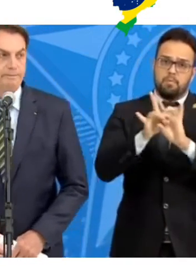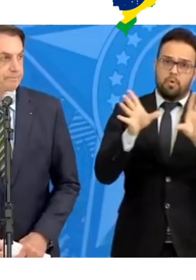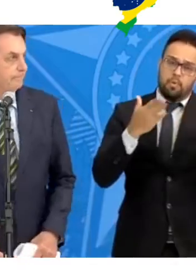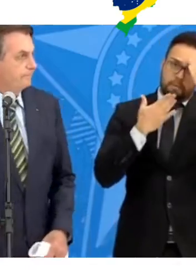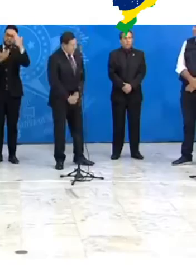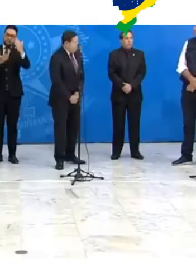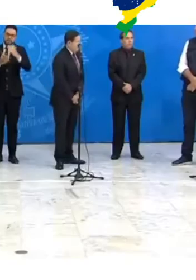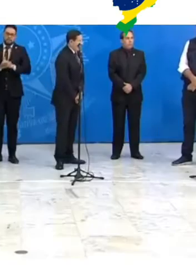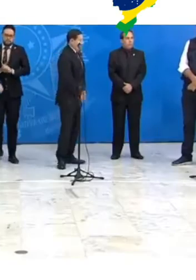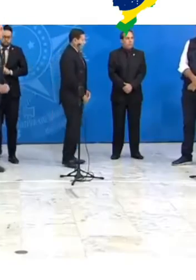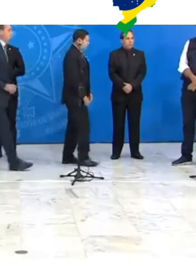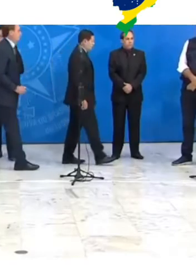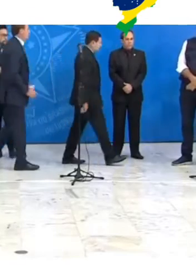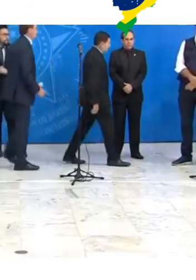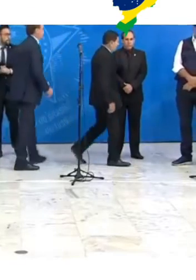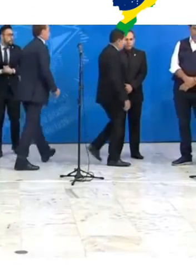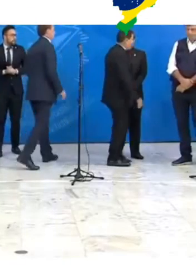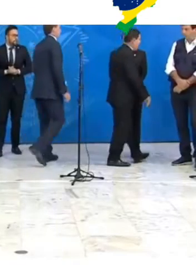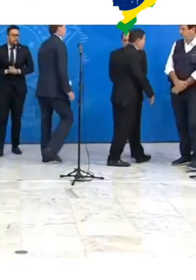obrigado.